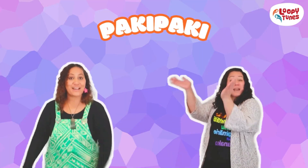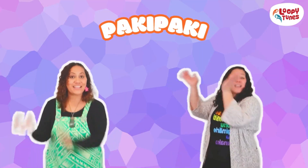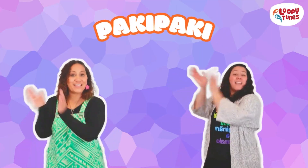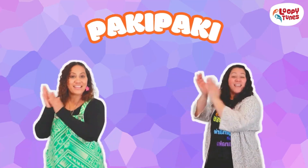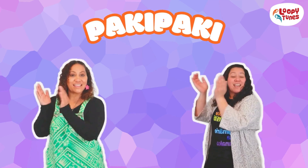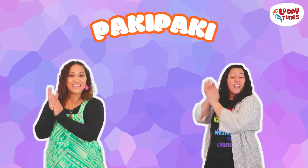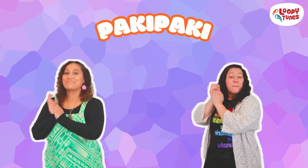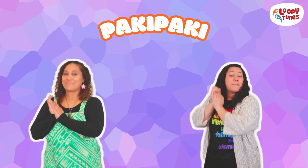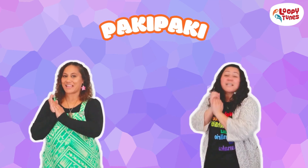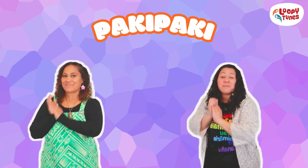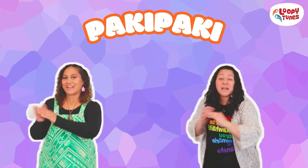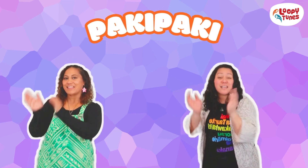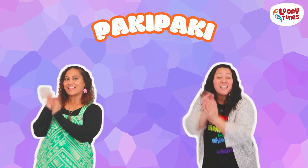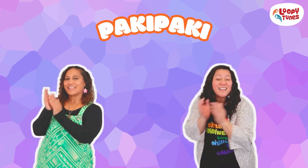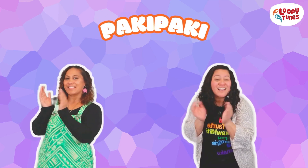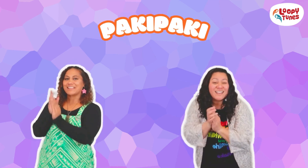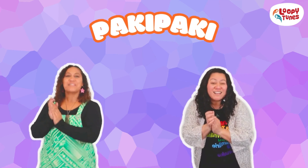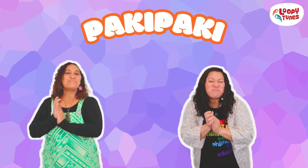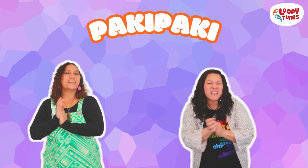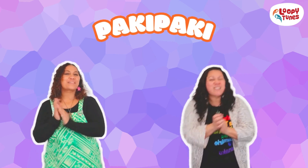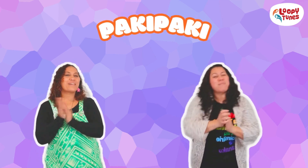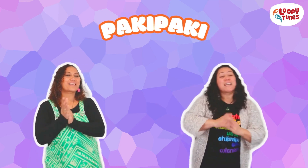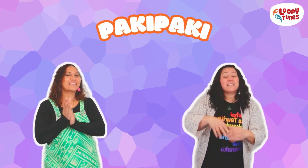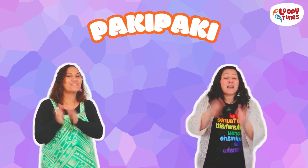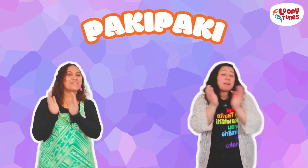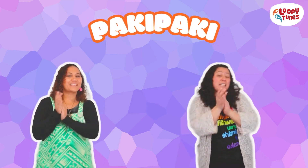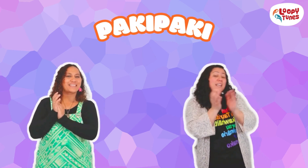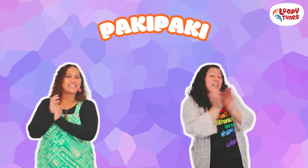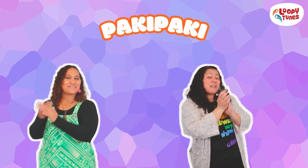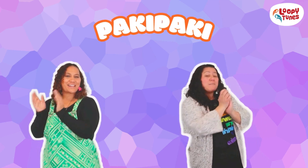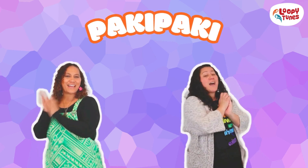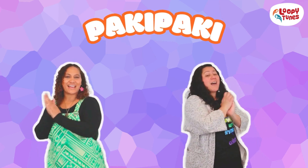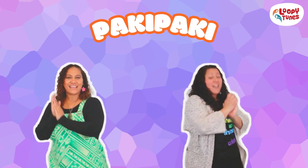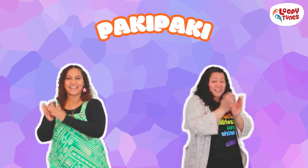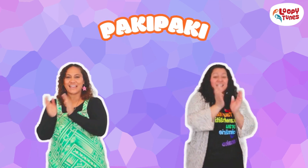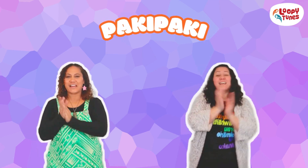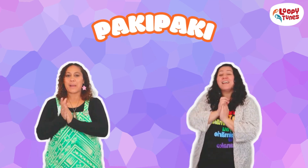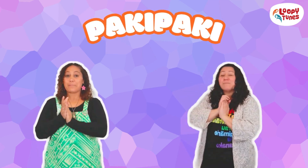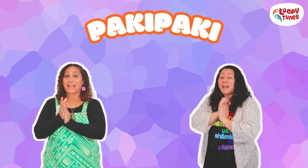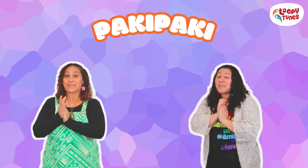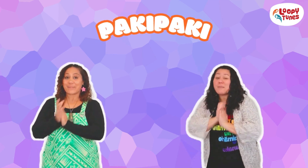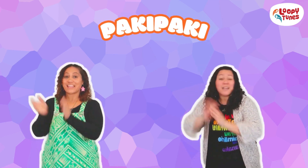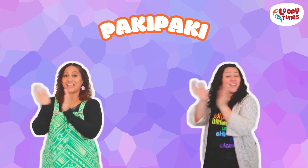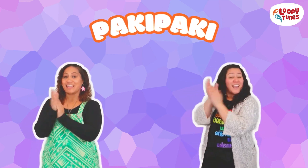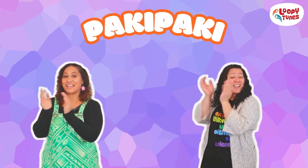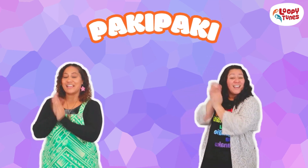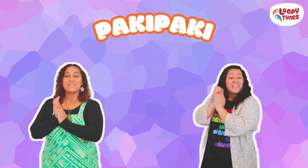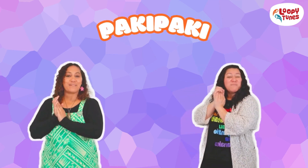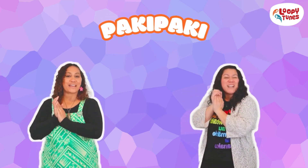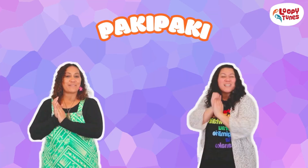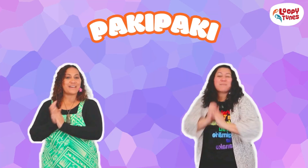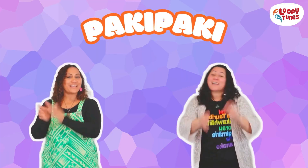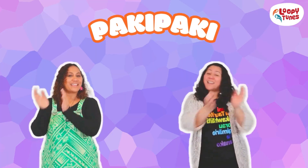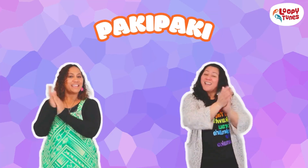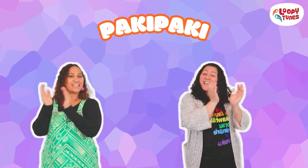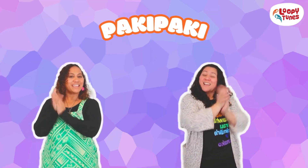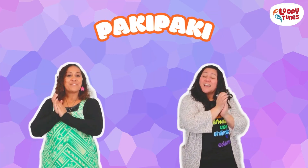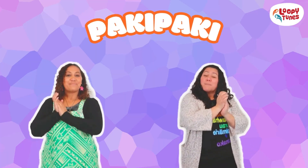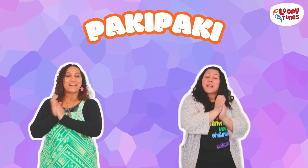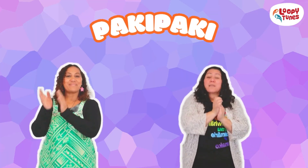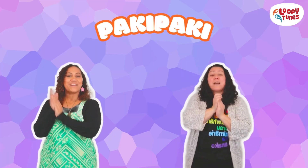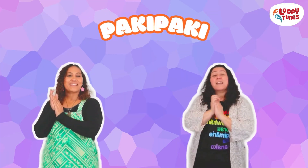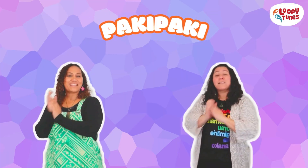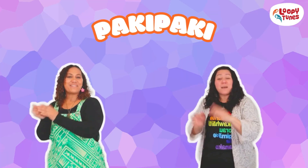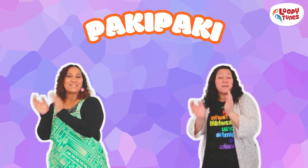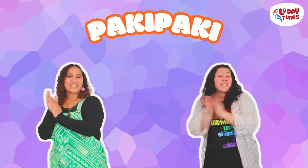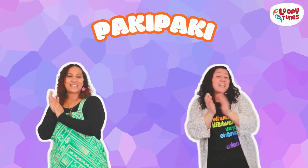Paki paki, paki paki, paki paki tamariki ma. Paki paki, paki paki,